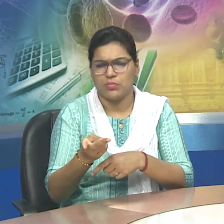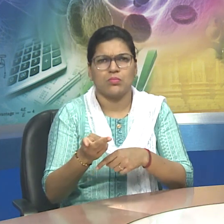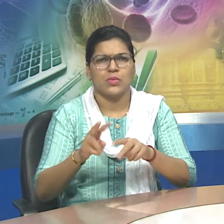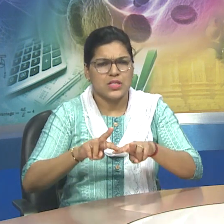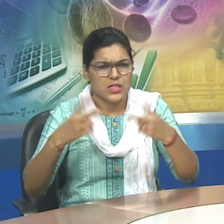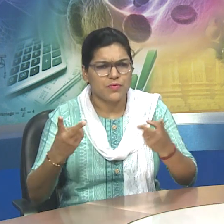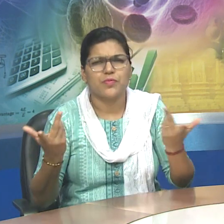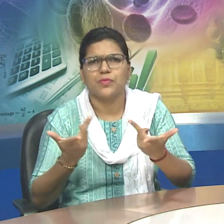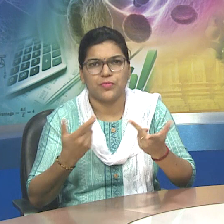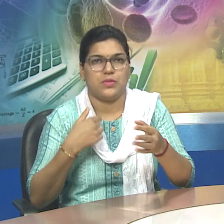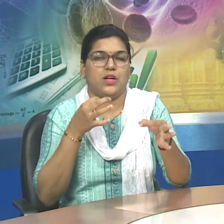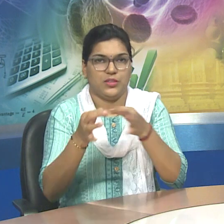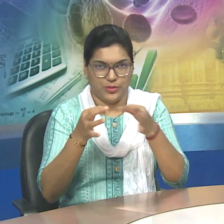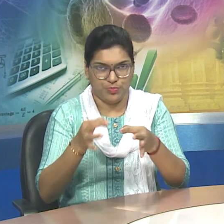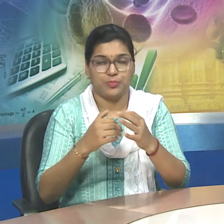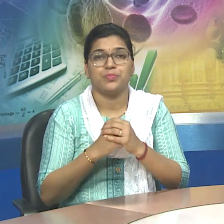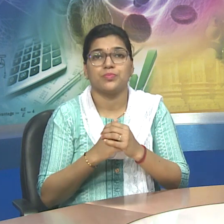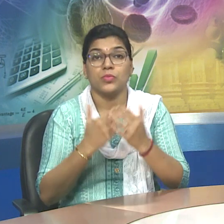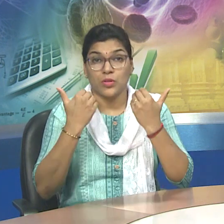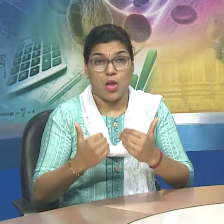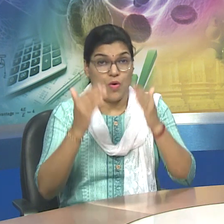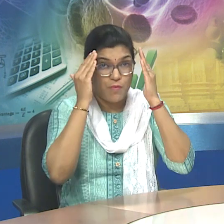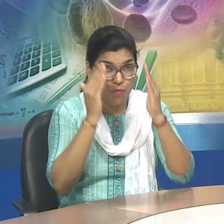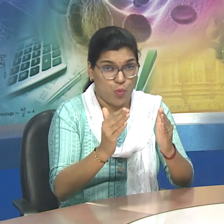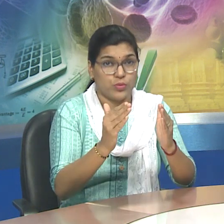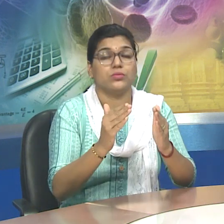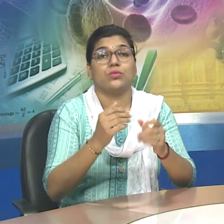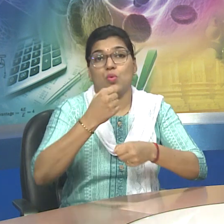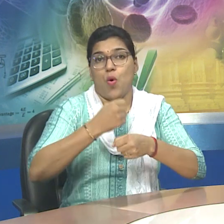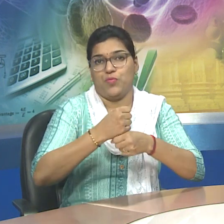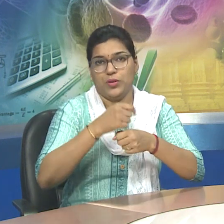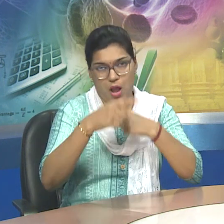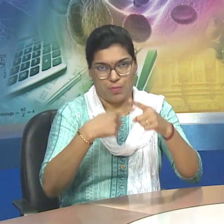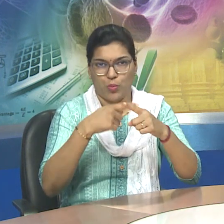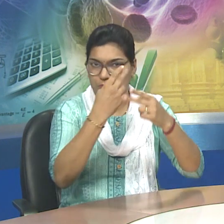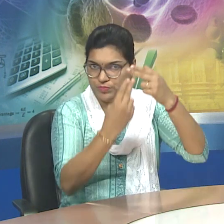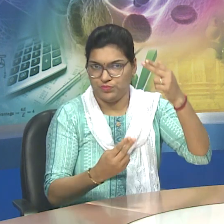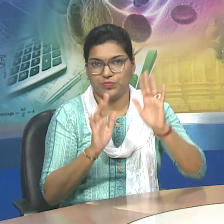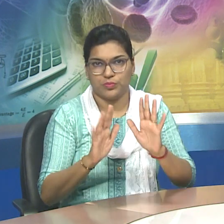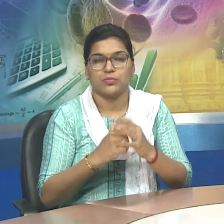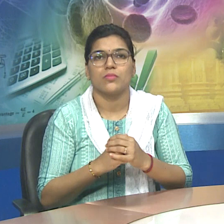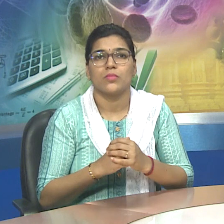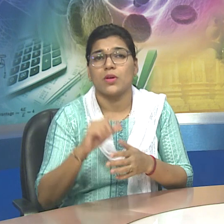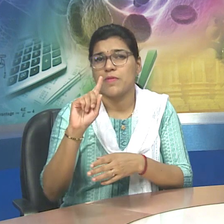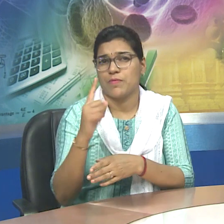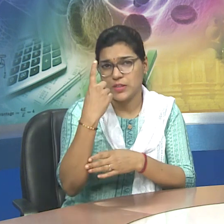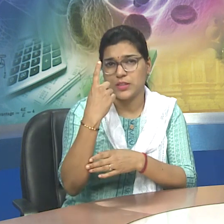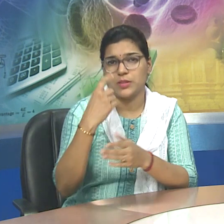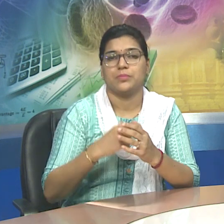अब स्टेट और गवर्नमेंट अर्थात राज्य और सरकार में अंतर को समझते हैं। पहले हम गवर्नमेंट के बारे में